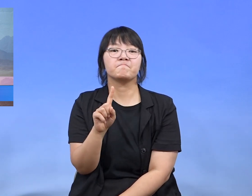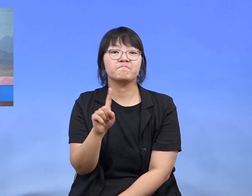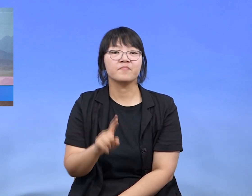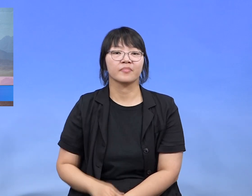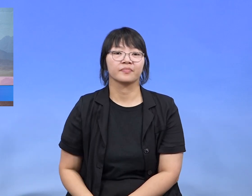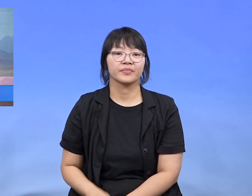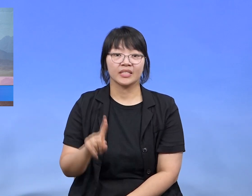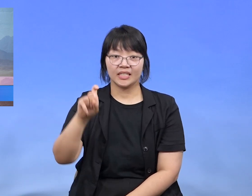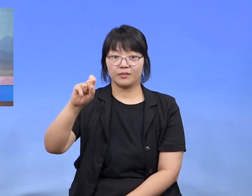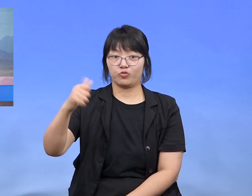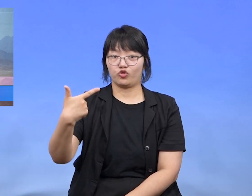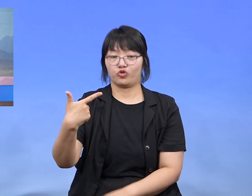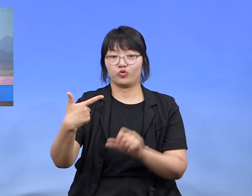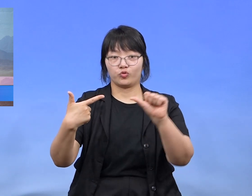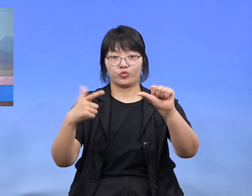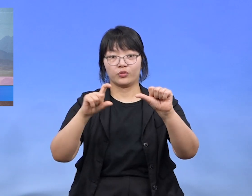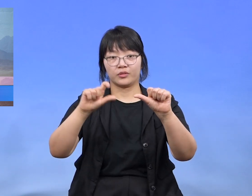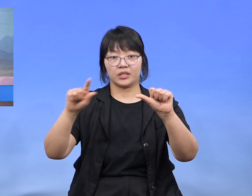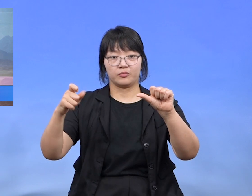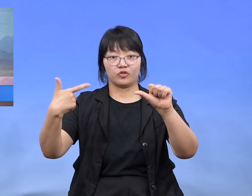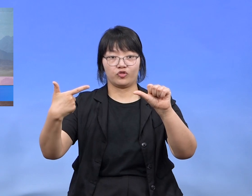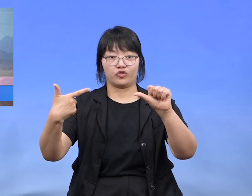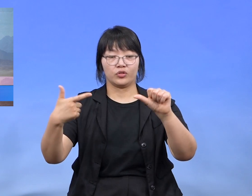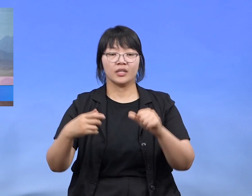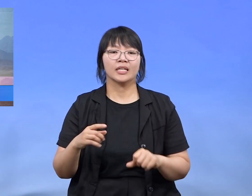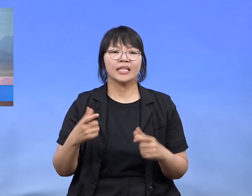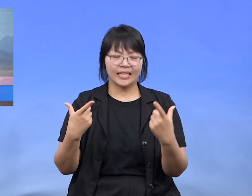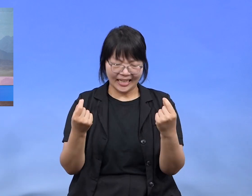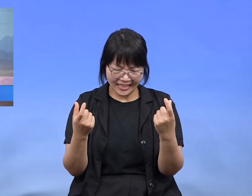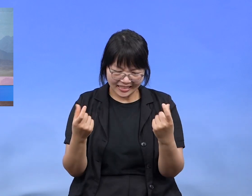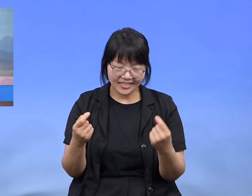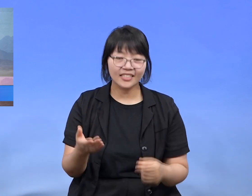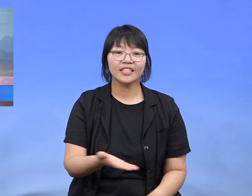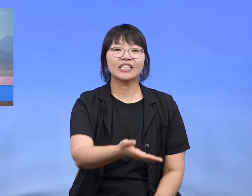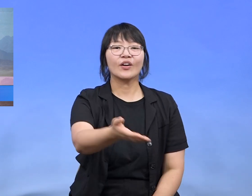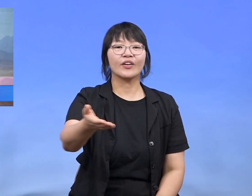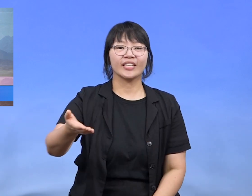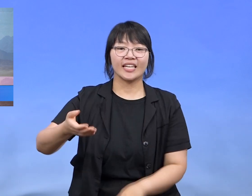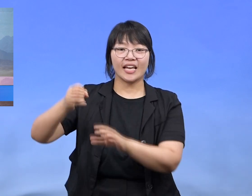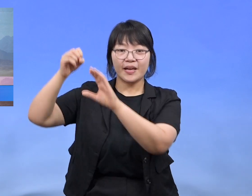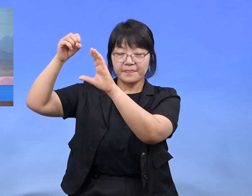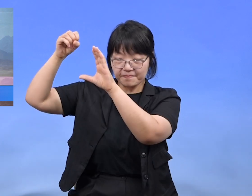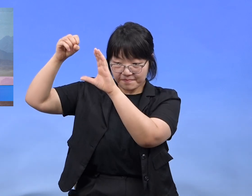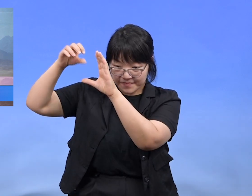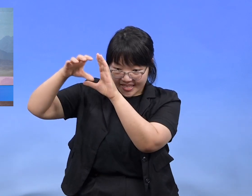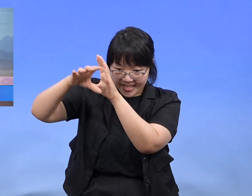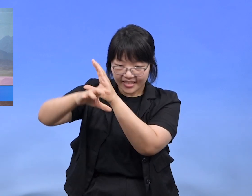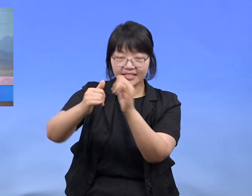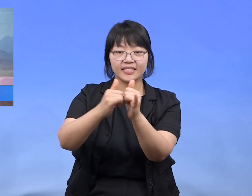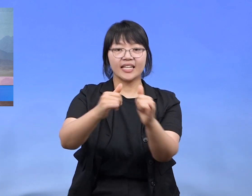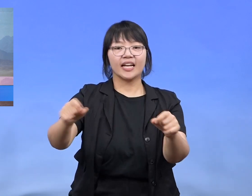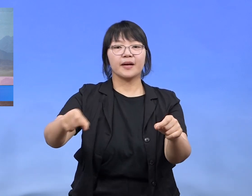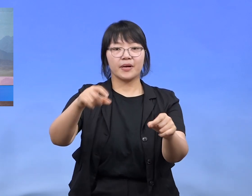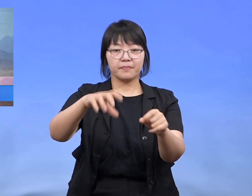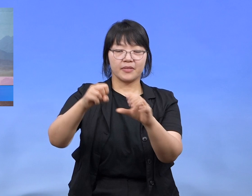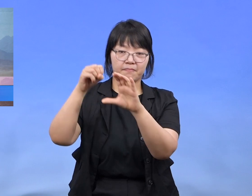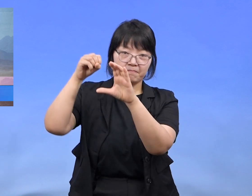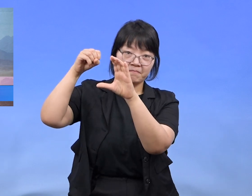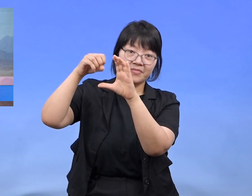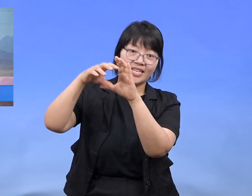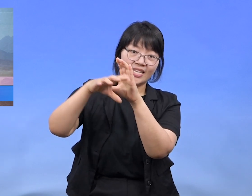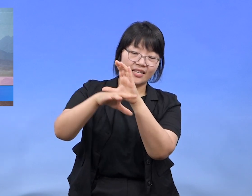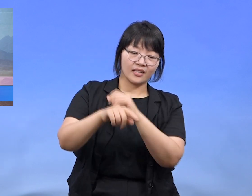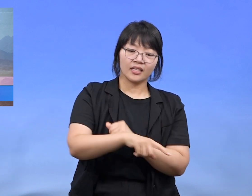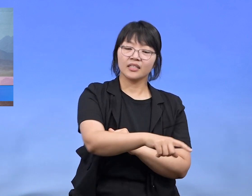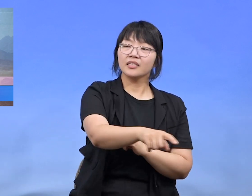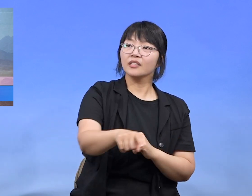구절 16절에 보시면요, 계속 읽습니다. 시작. 이같이 너희 빛이 사람 앞에 비치게 하여